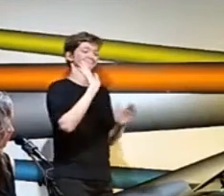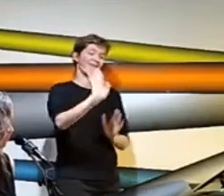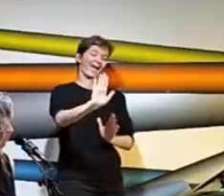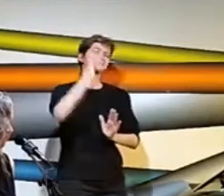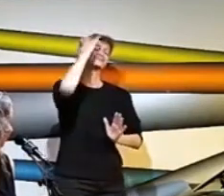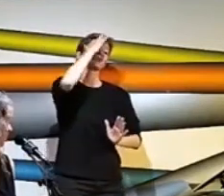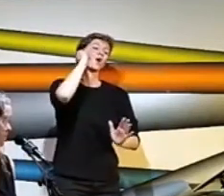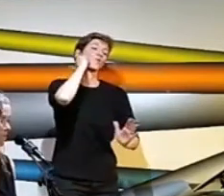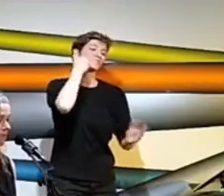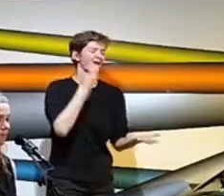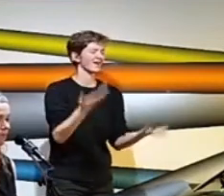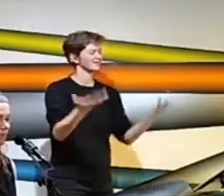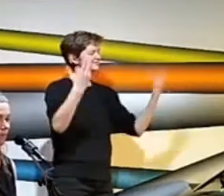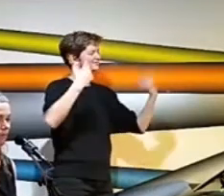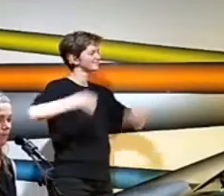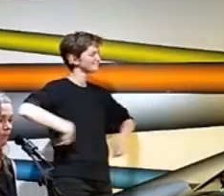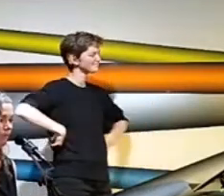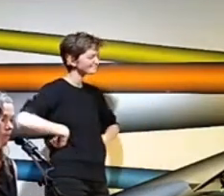ist.